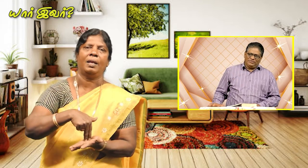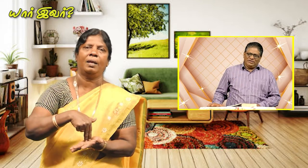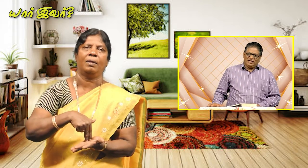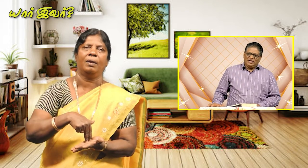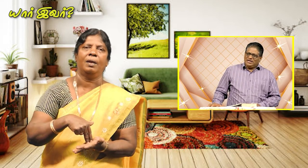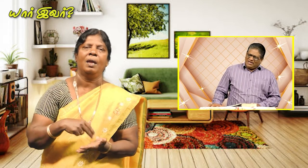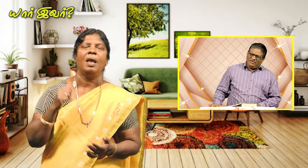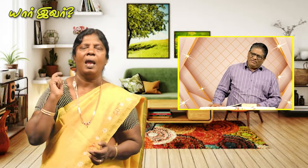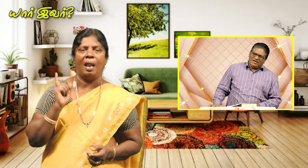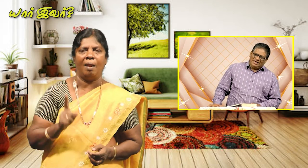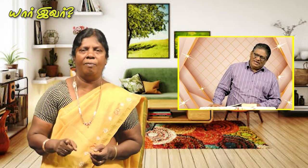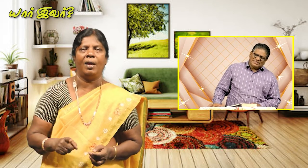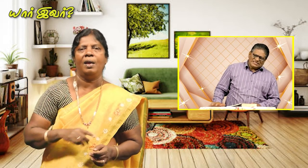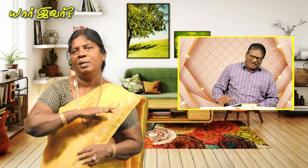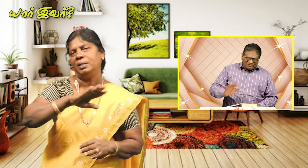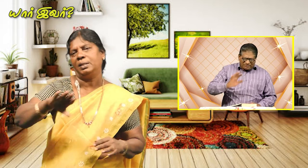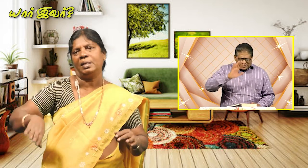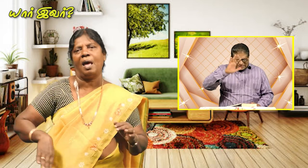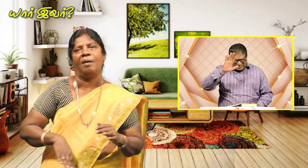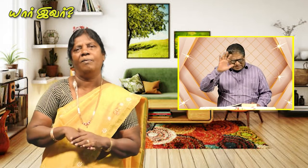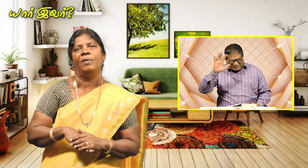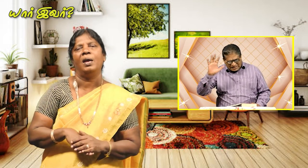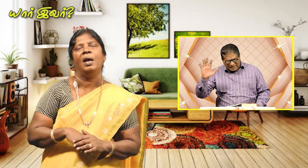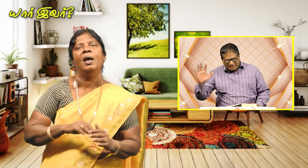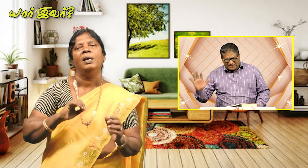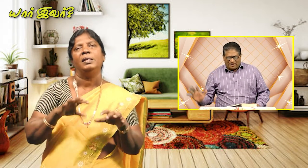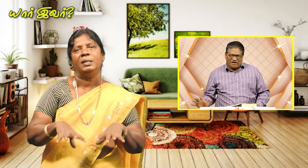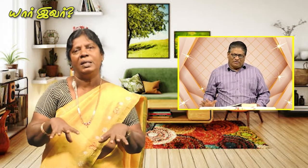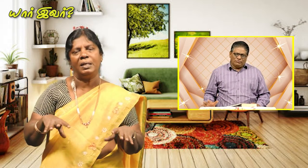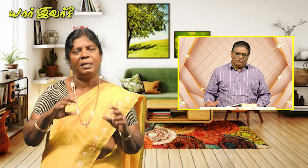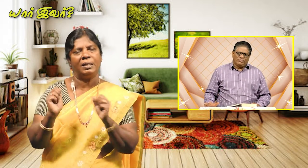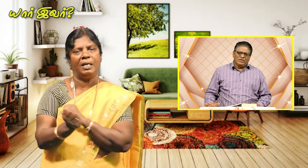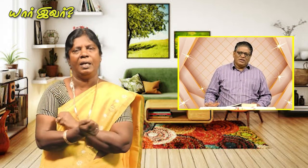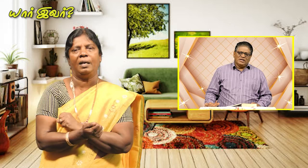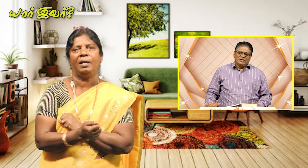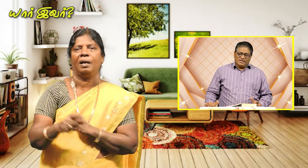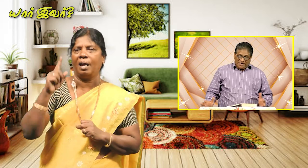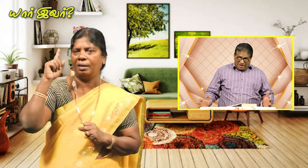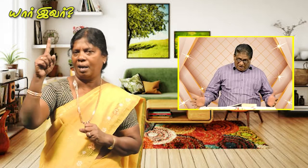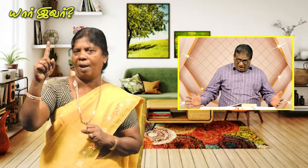நிற்கிறது. எனவே சர்வ சிருஷ்டி கர்த்தராகவும்